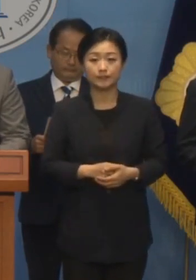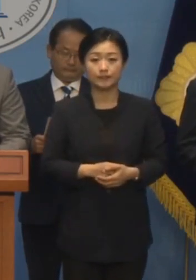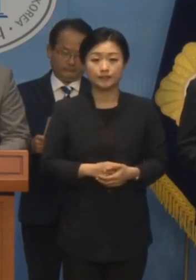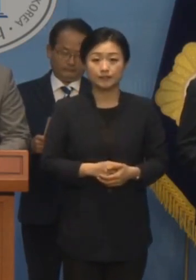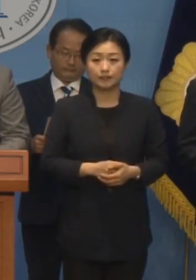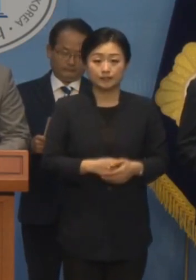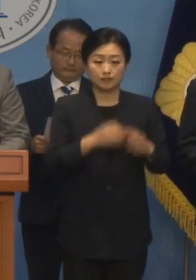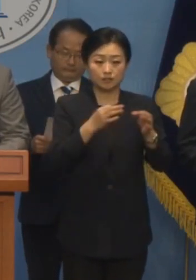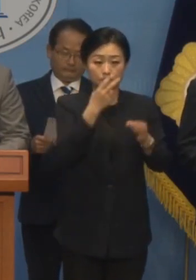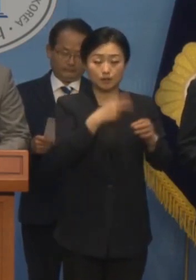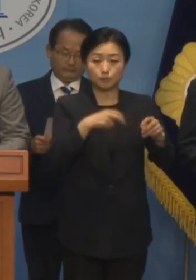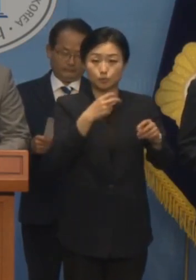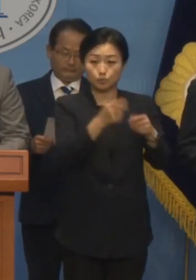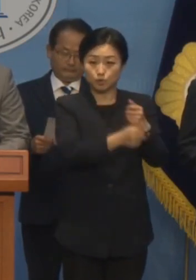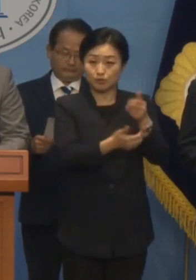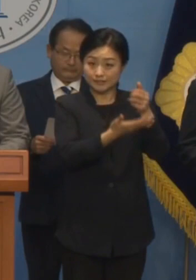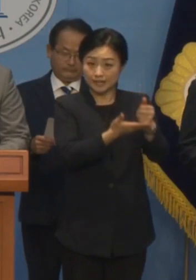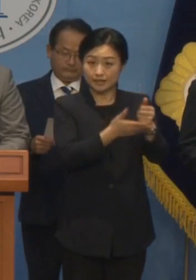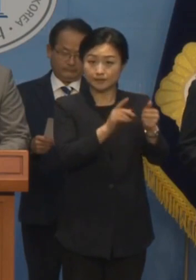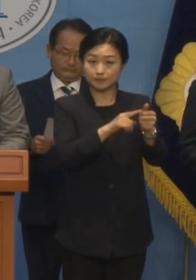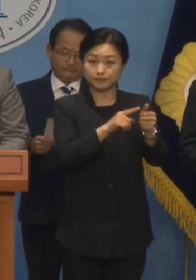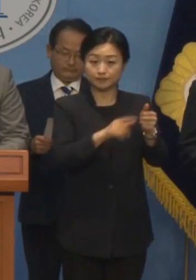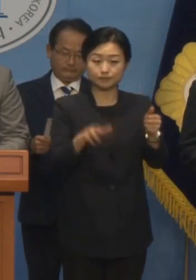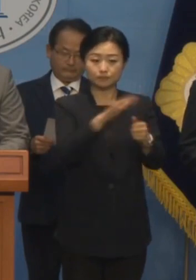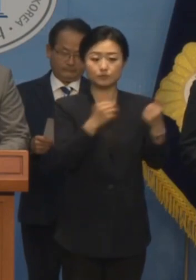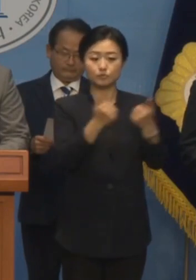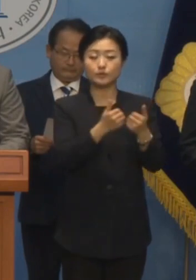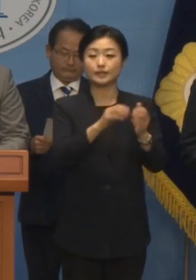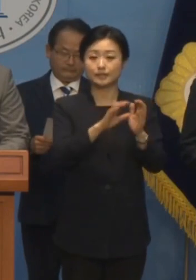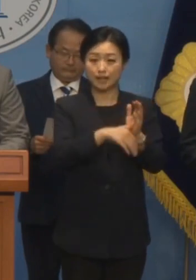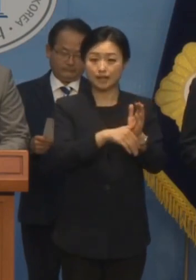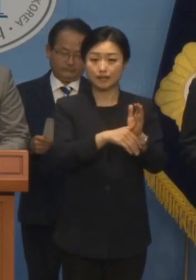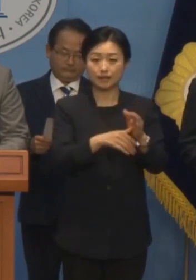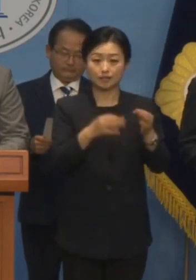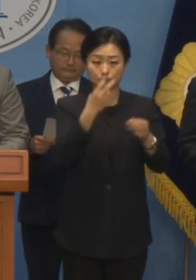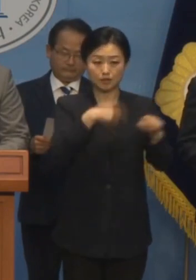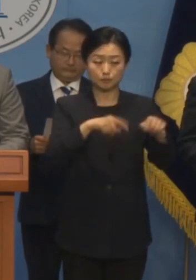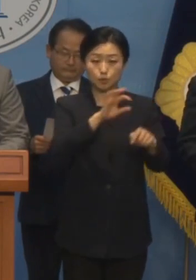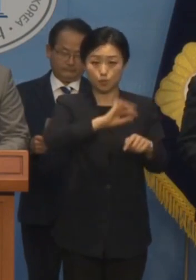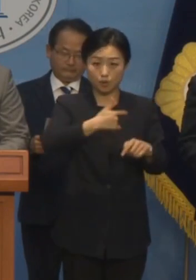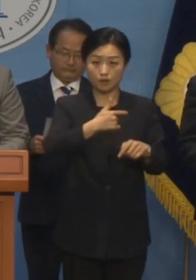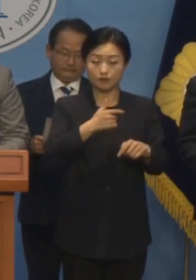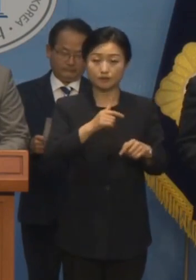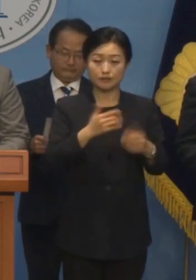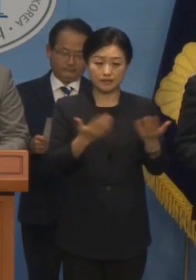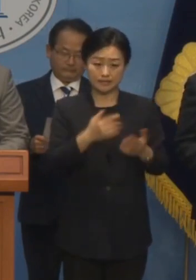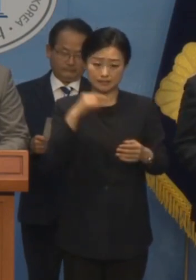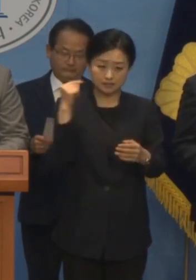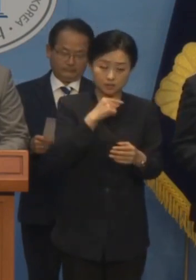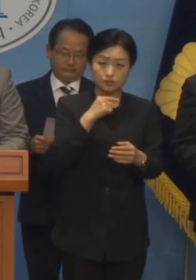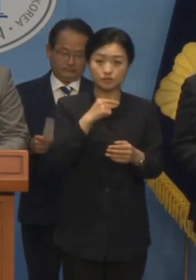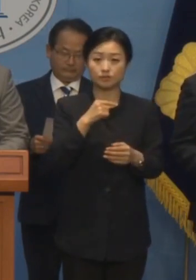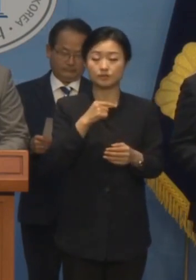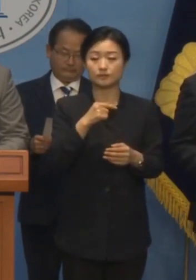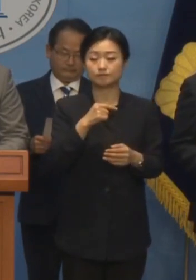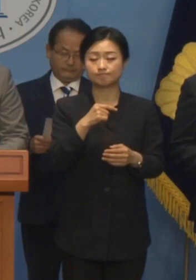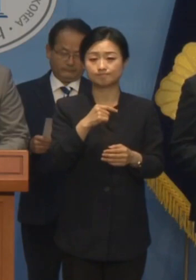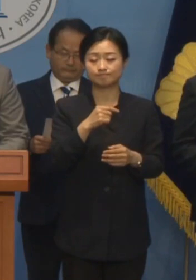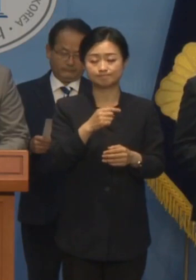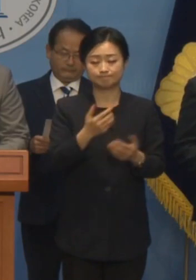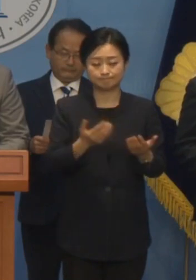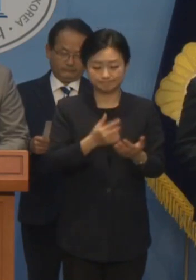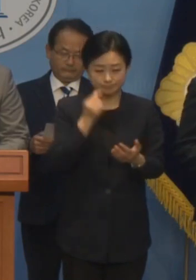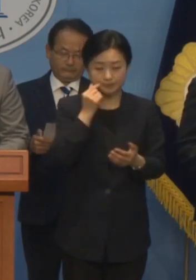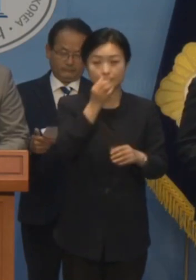이복현 금감원장도 결국 지난 전체 회의 자리에서 금감원이 철저하게 일을 하지 못한 것에 대해